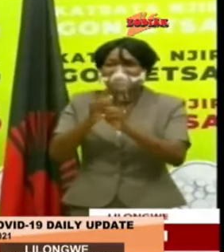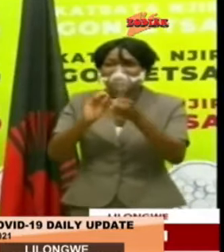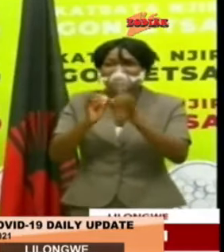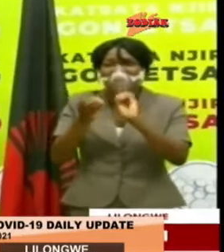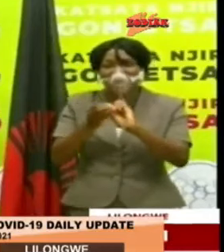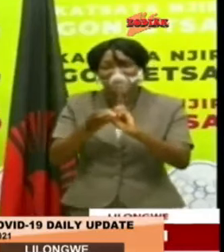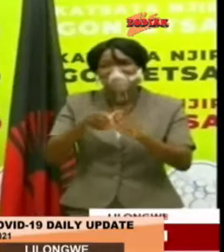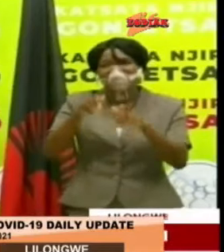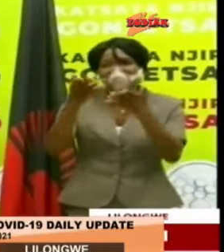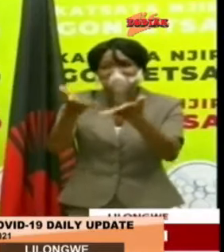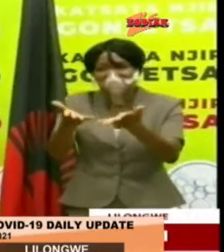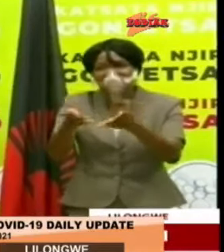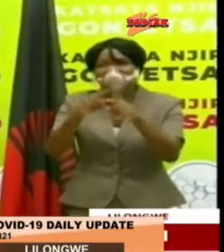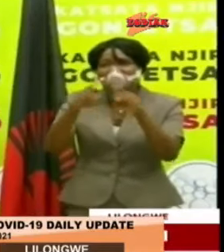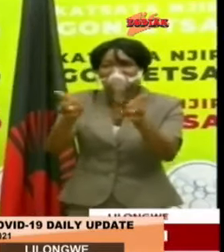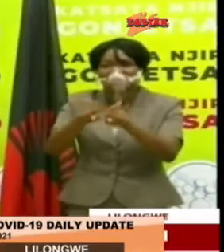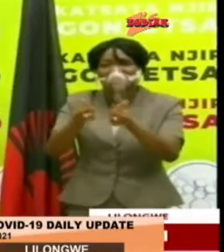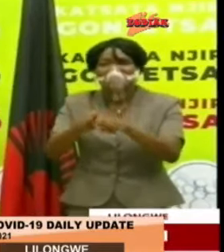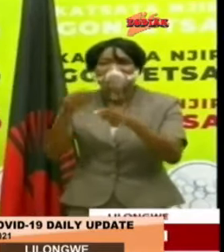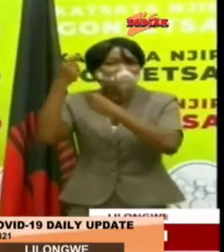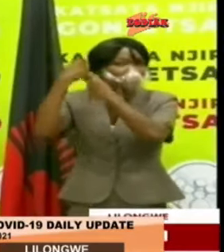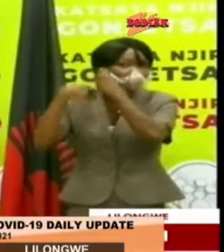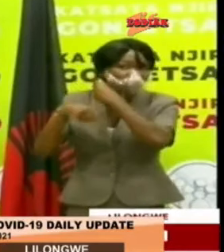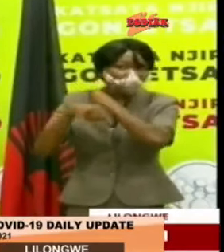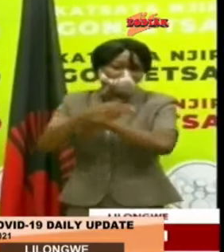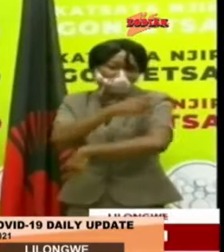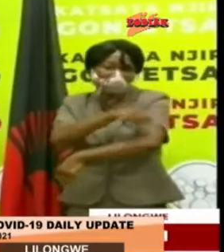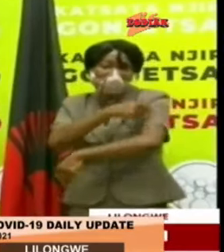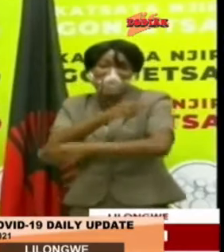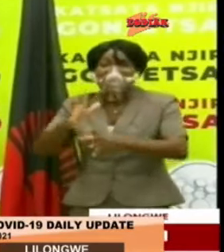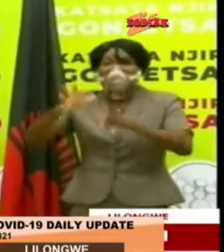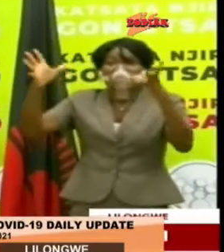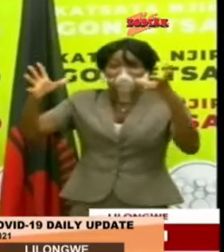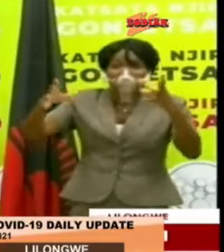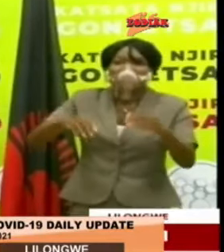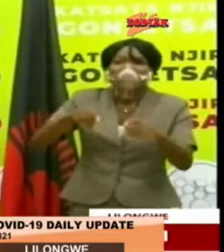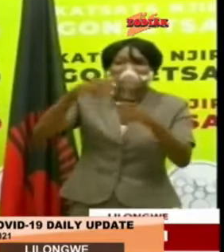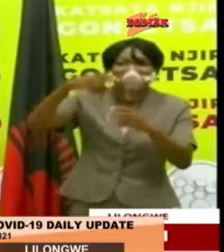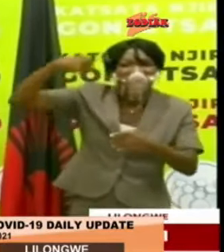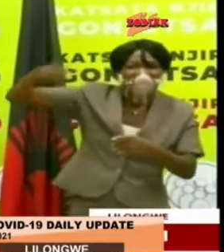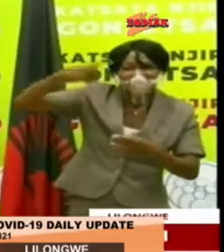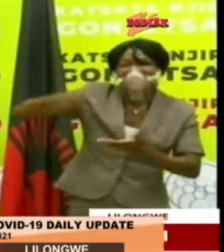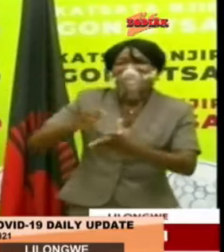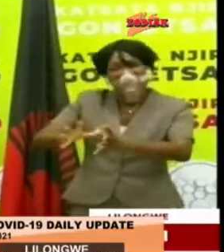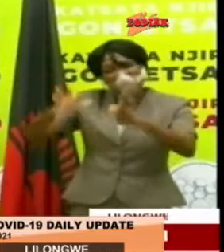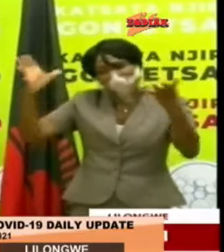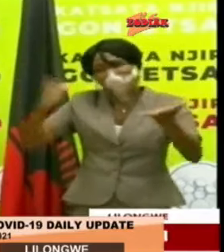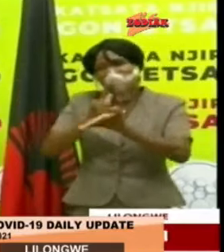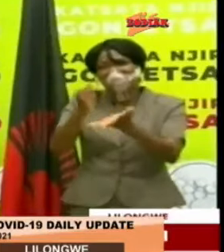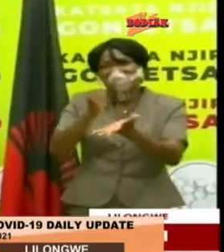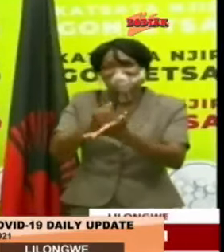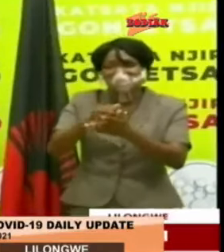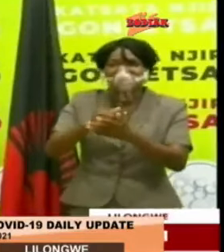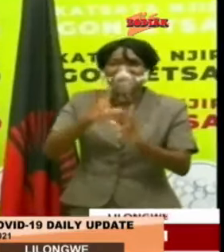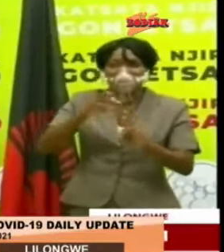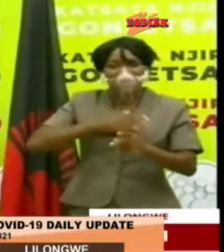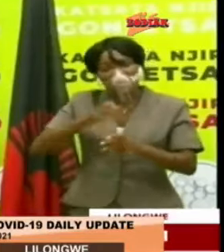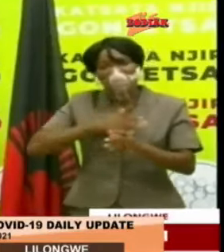ku mzuzu central hospital ndiye ndimafuna ndikulimbikitseni chonde amalawi tonse